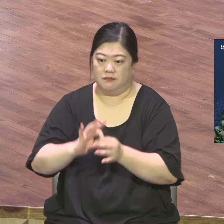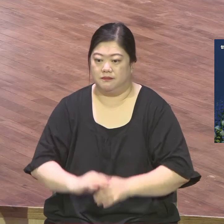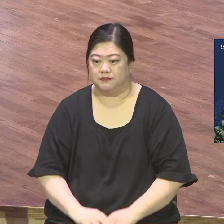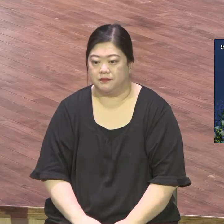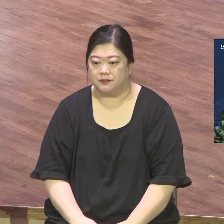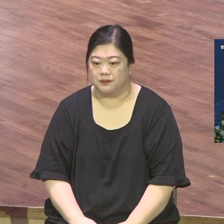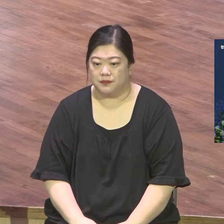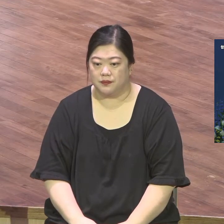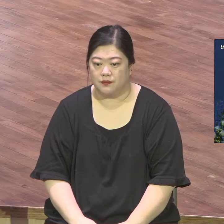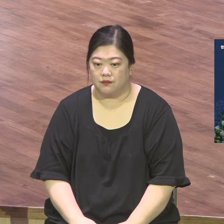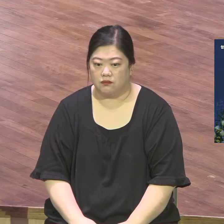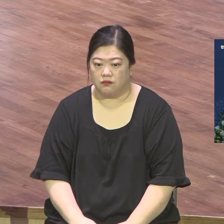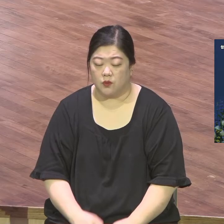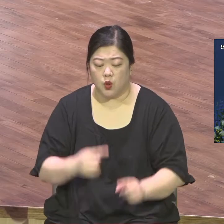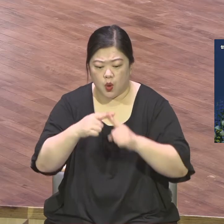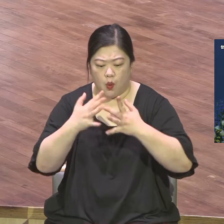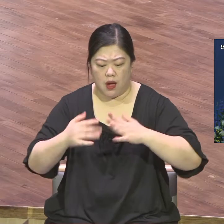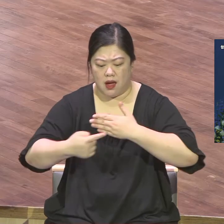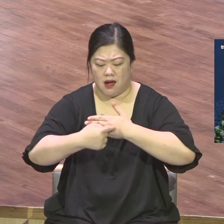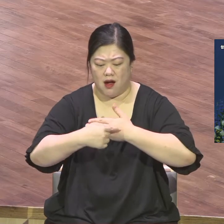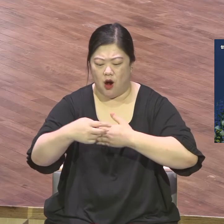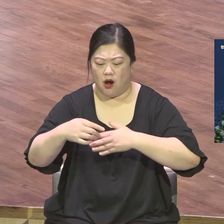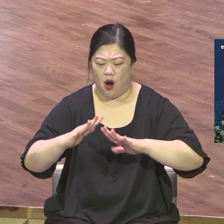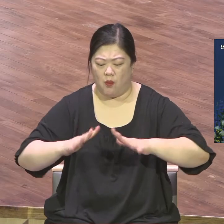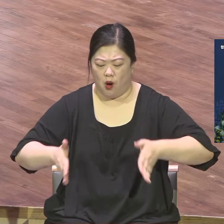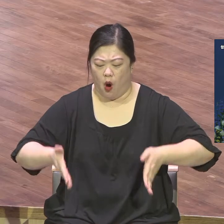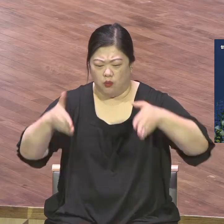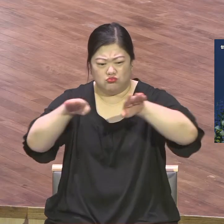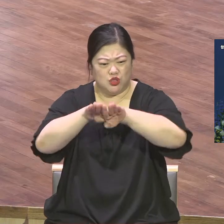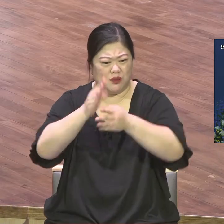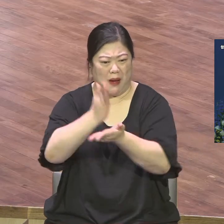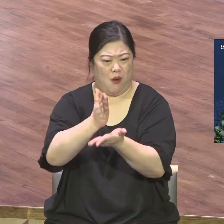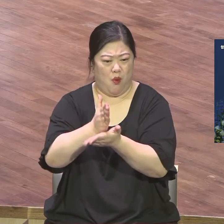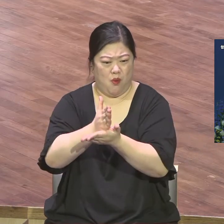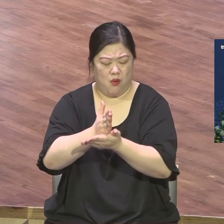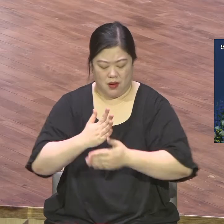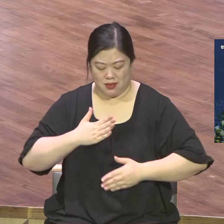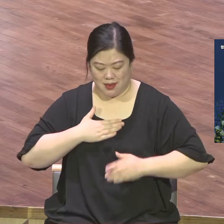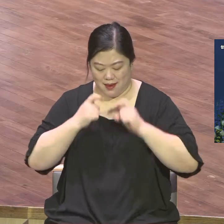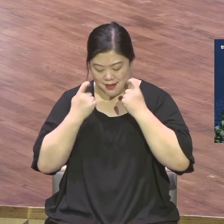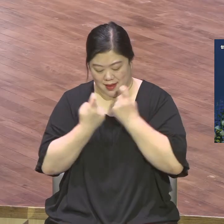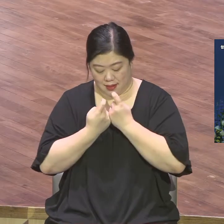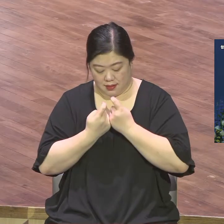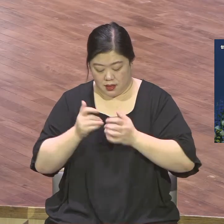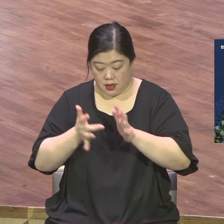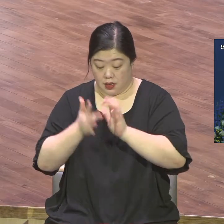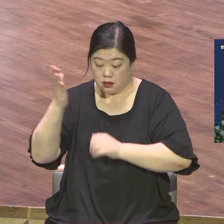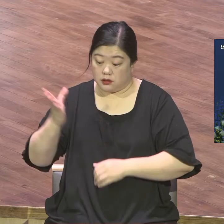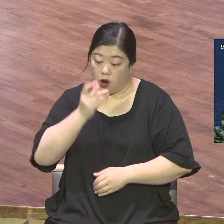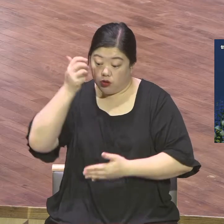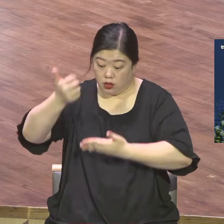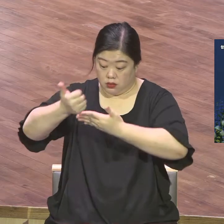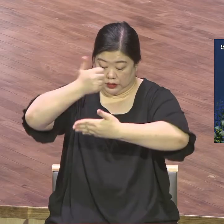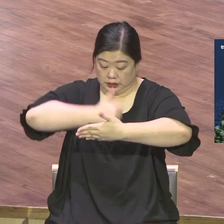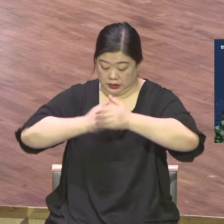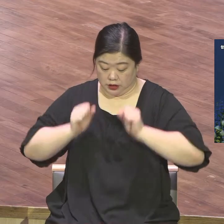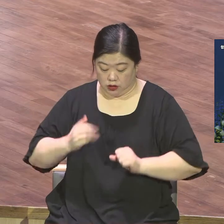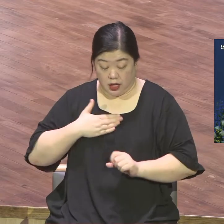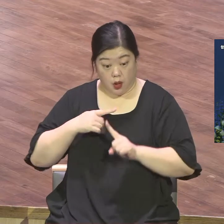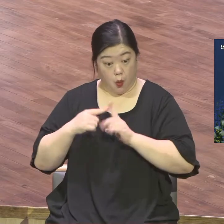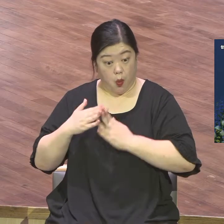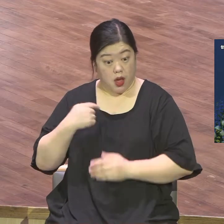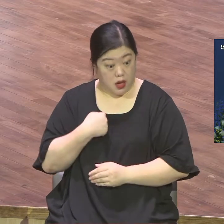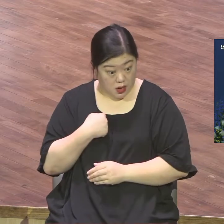무엇보다도 교회 당 개념이 아니라 하나님의 성전된 우리, 그리스도의 피로 하나